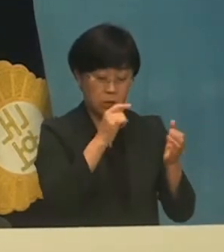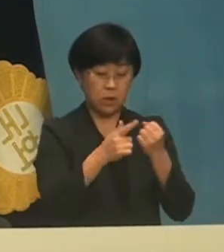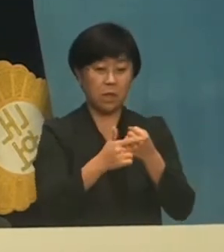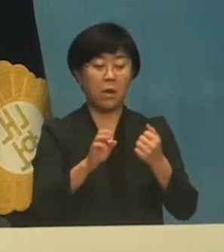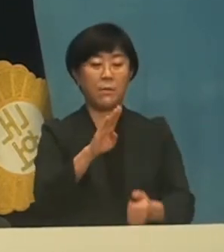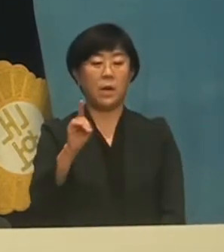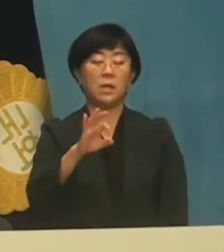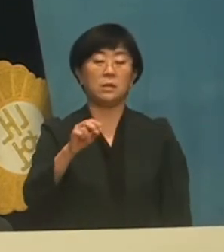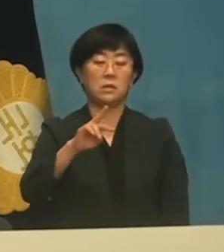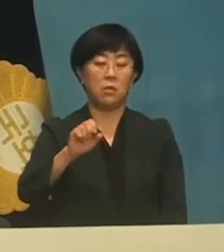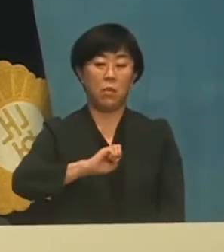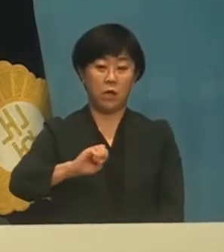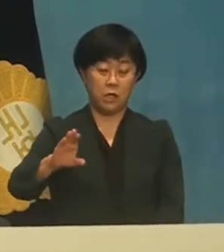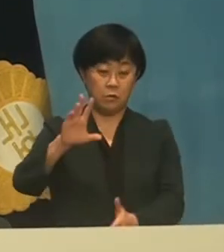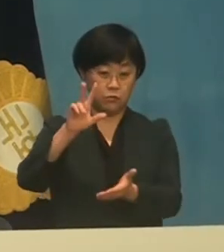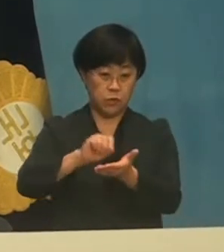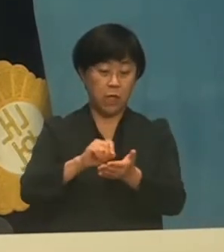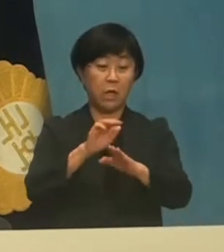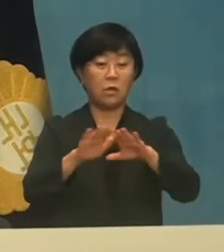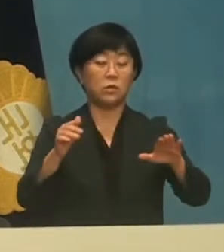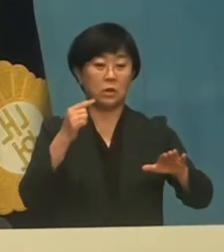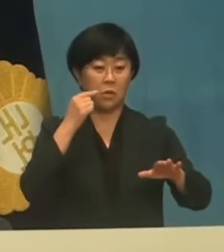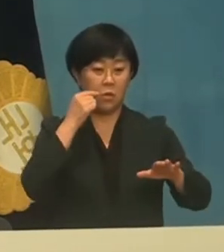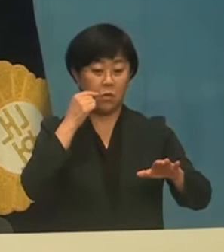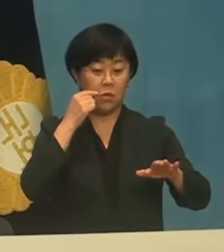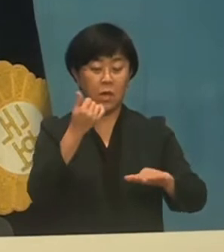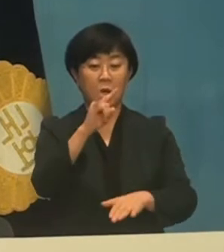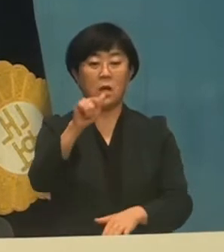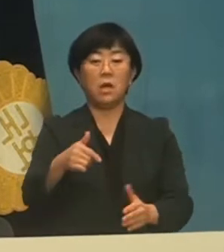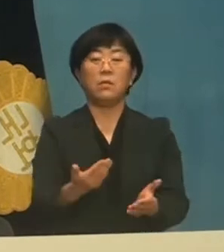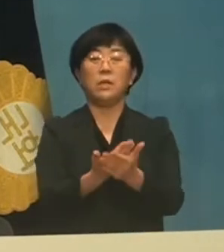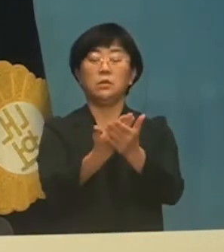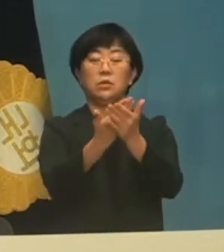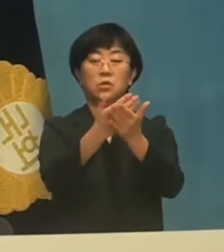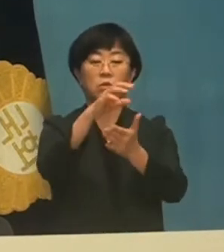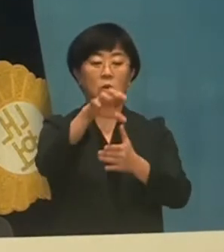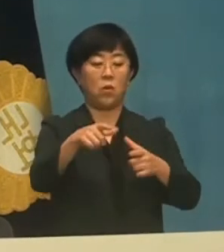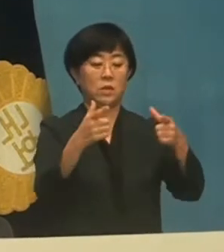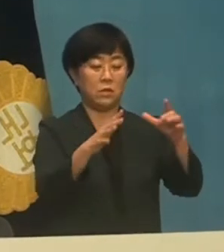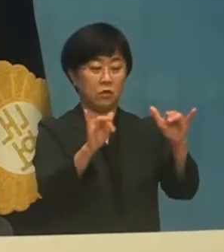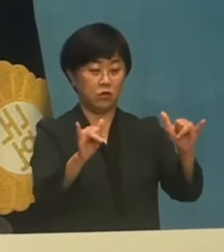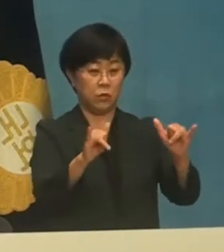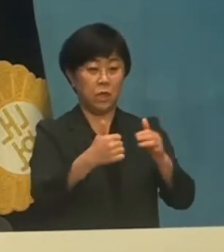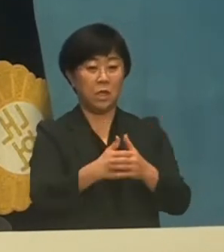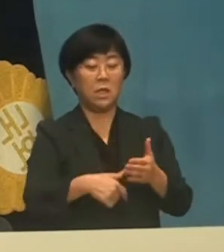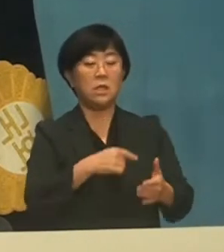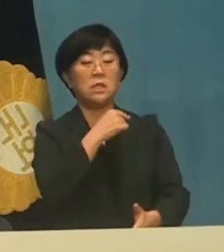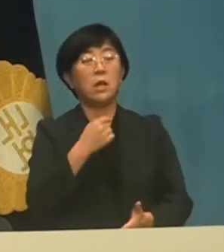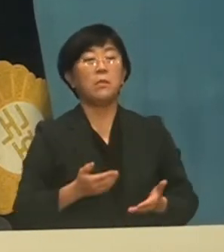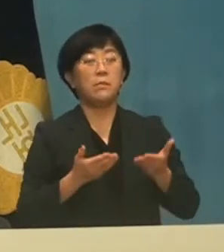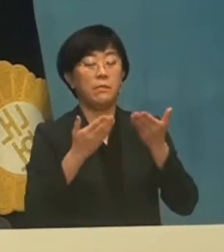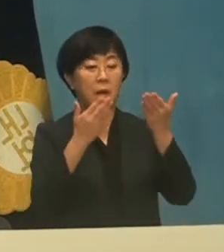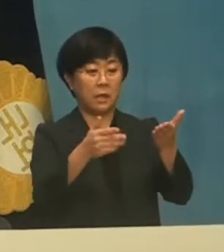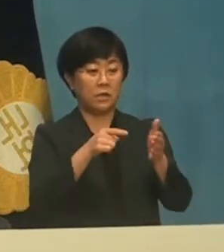방사성 폐기물 처리장 문제를 해결하지 못하고 핵발전소 지역 주민들의 희생만 강요하고 있는